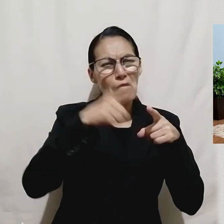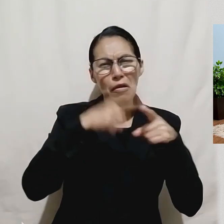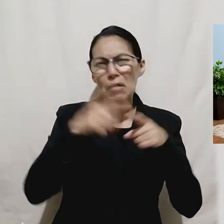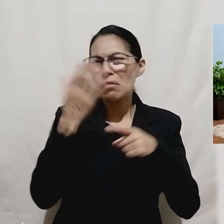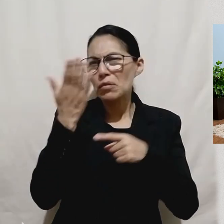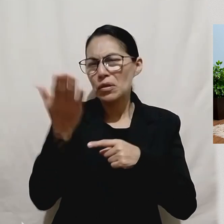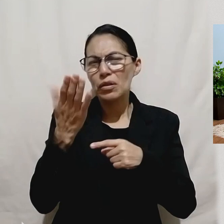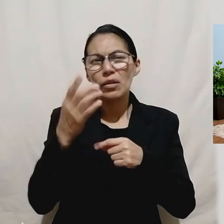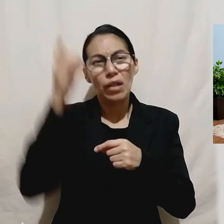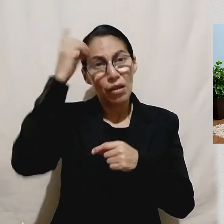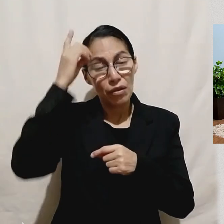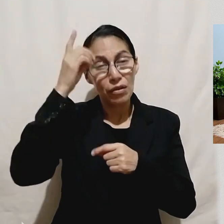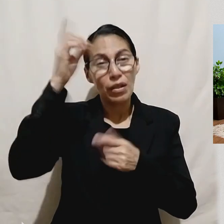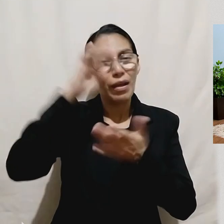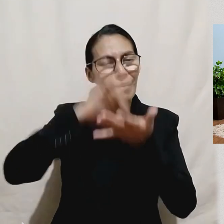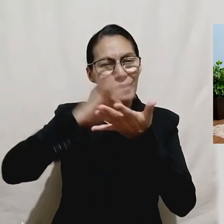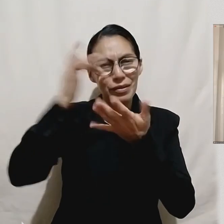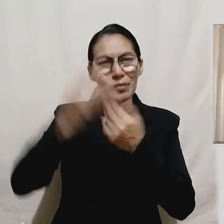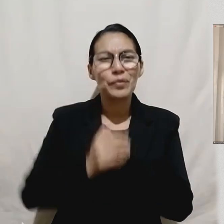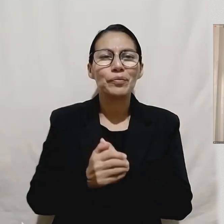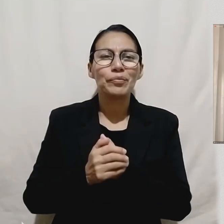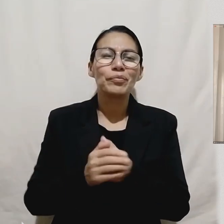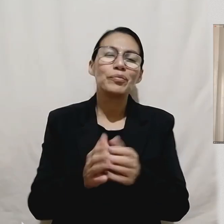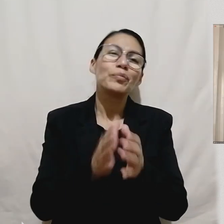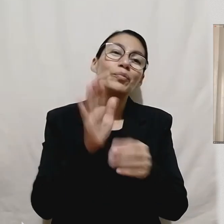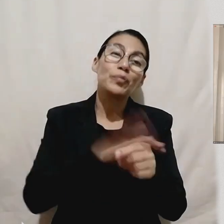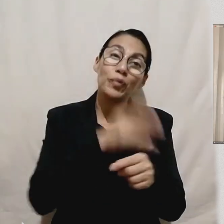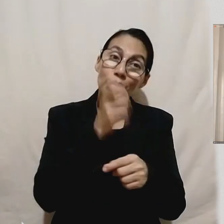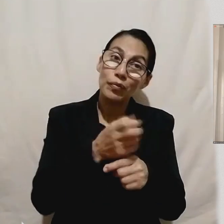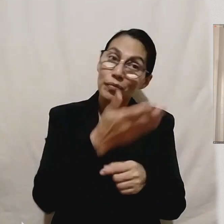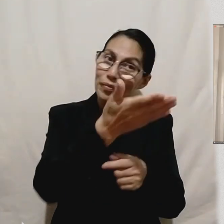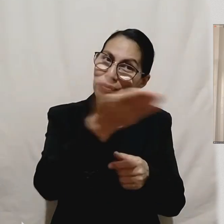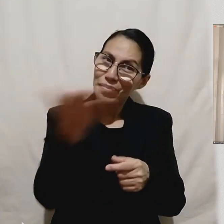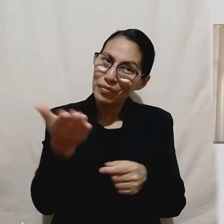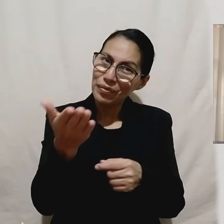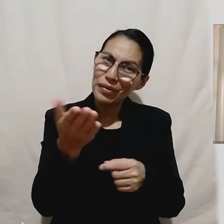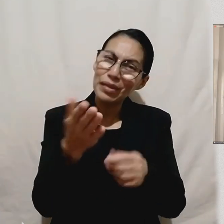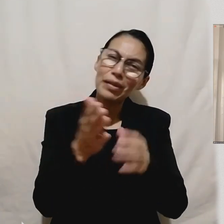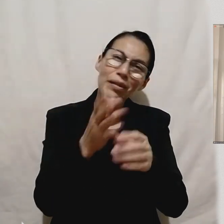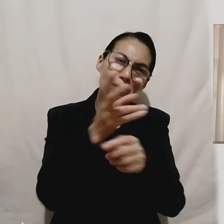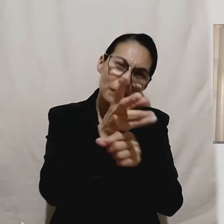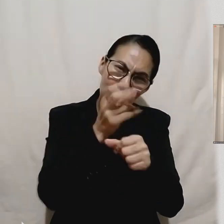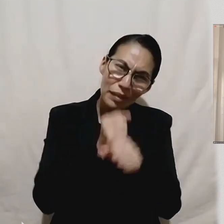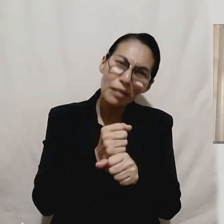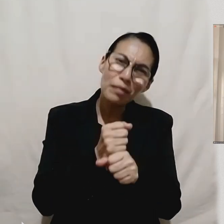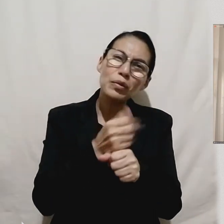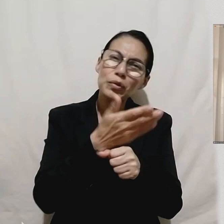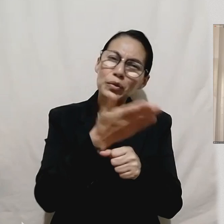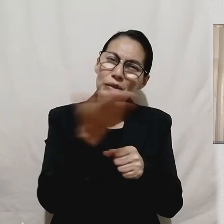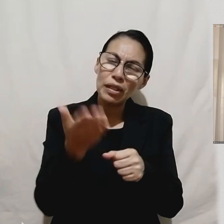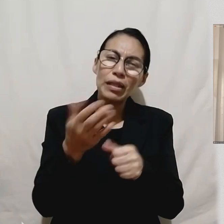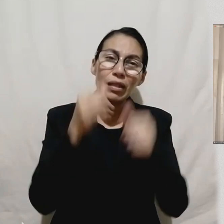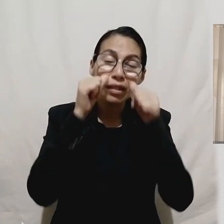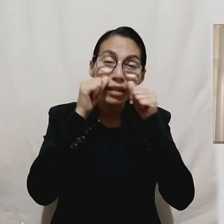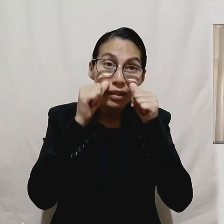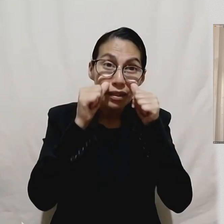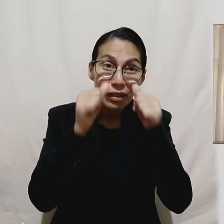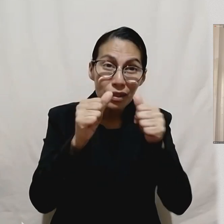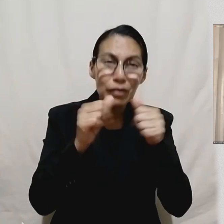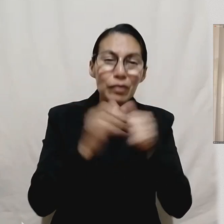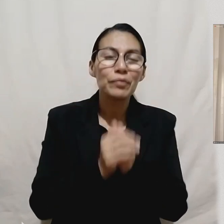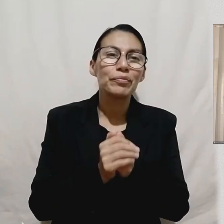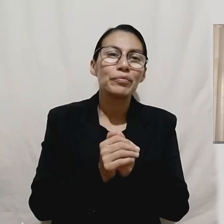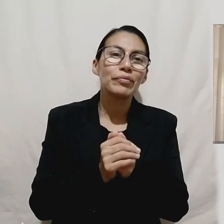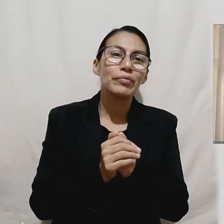muchos pedidos y agradecemos a Dios así que invitamos a todos aquellos que nos están mirando que nos están escuchando